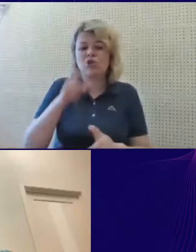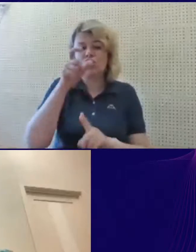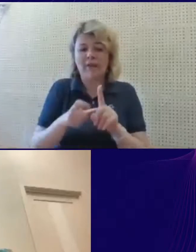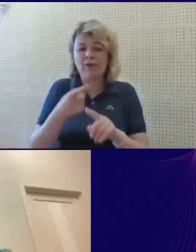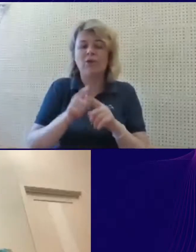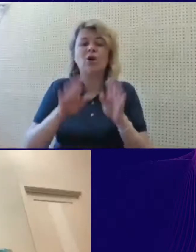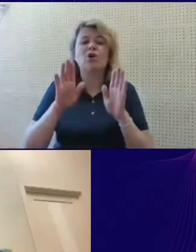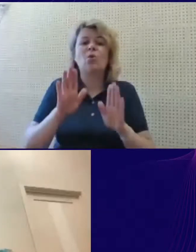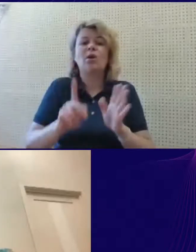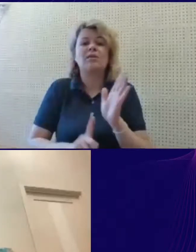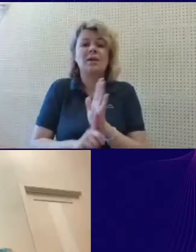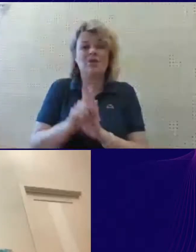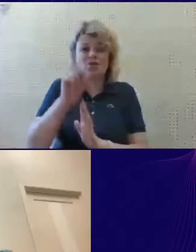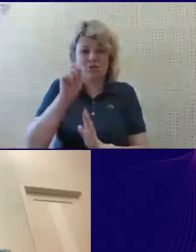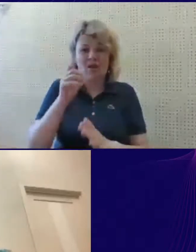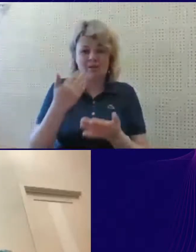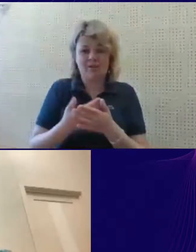только начинает, допустим,